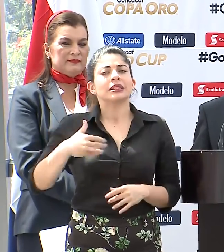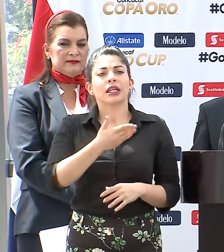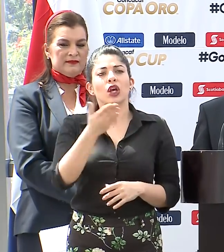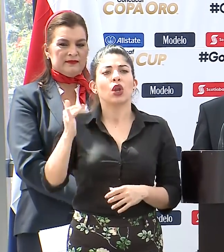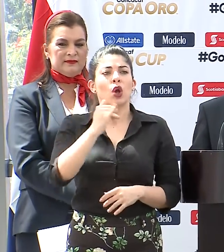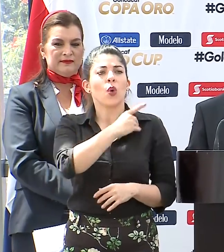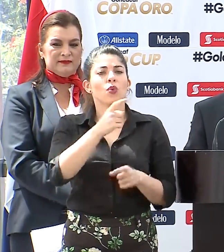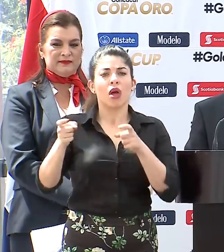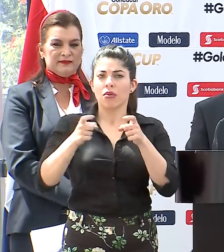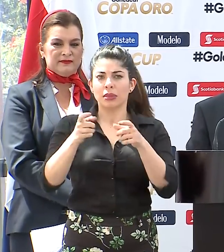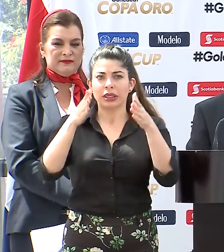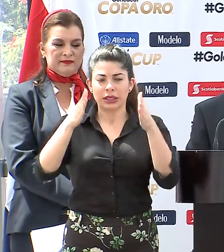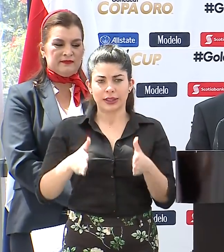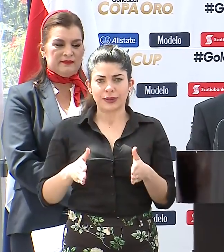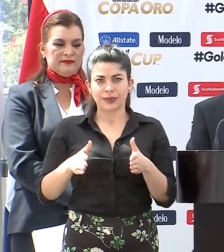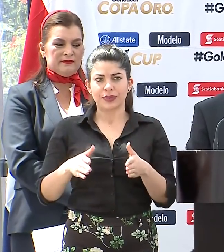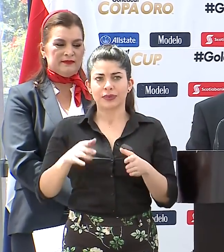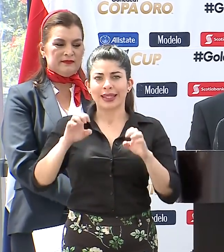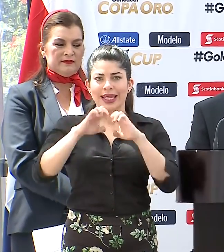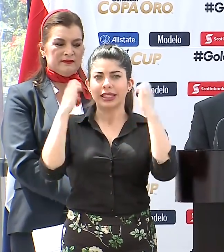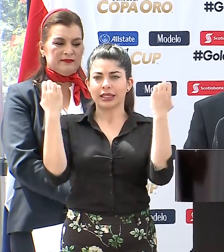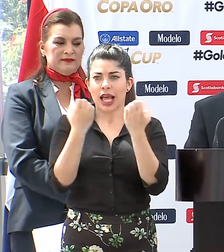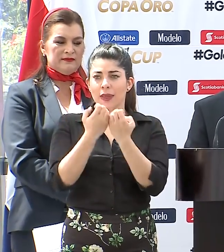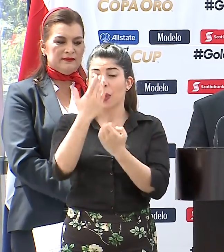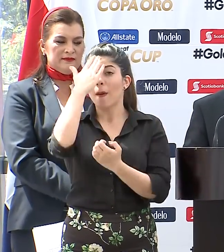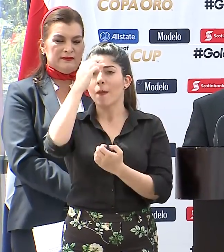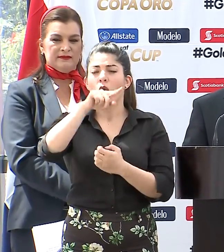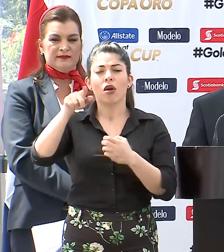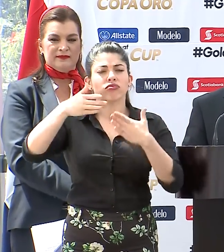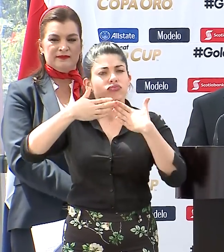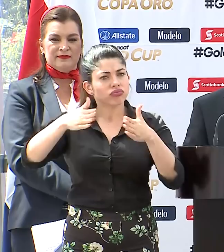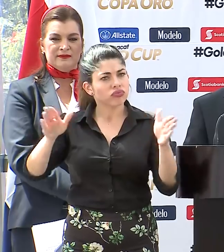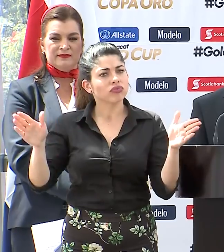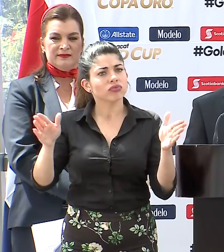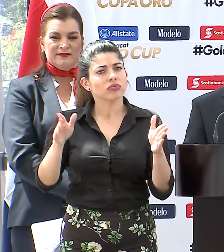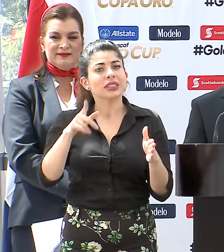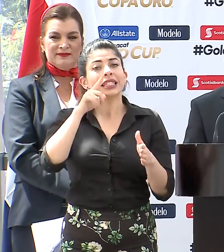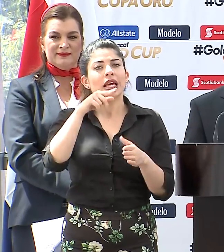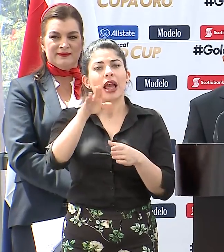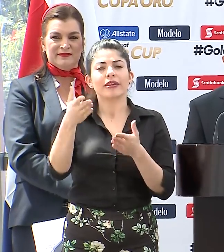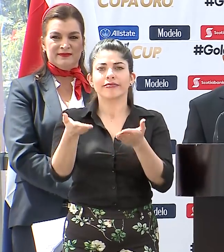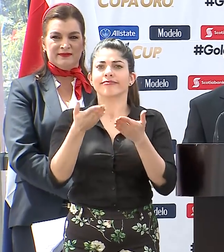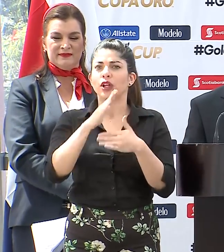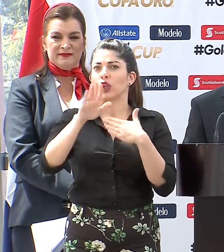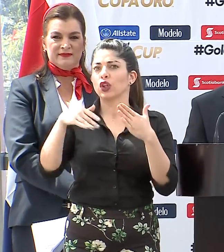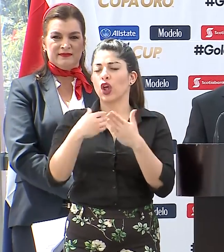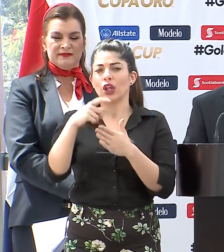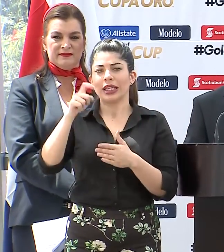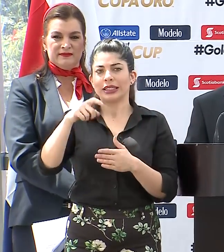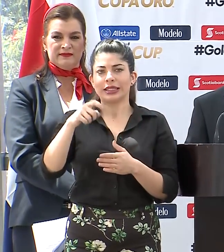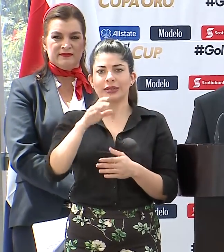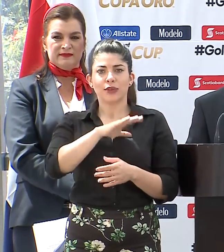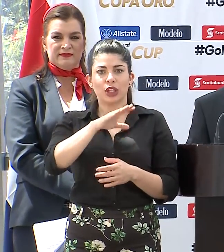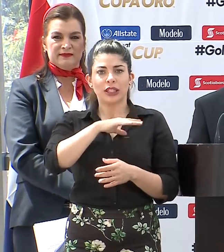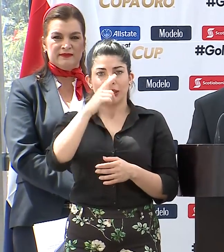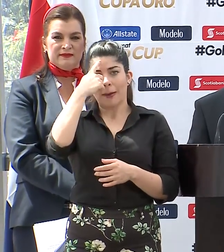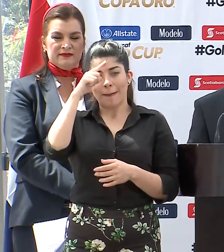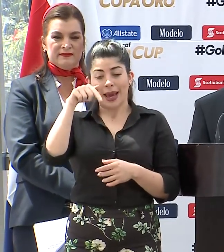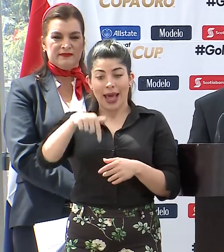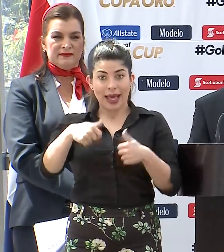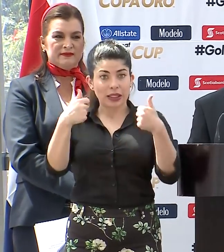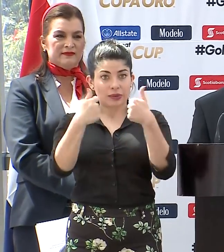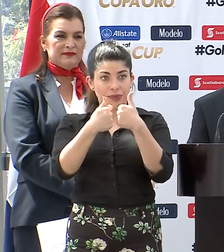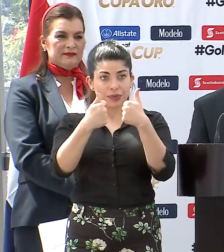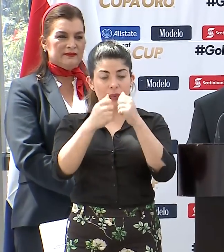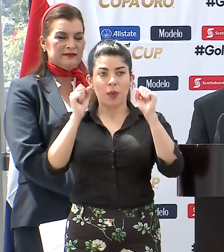Junta Administradora del Estadio por la apertura, quienes nos facilitaron las condiciones de este para que este